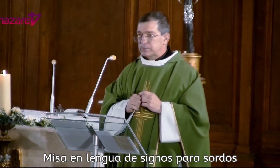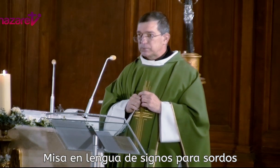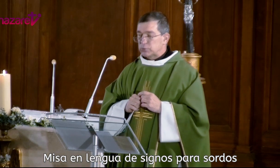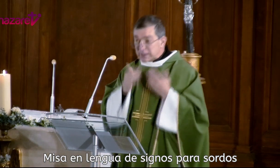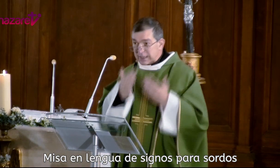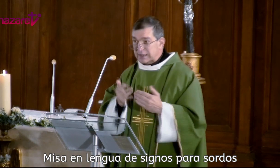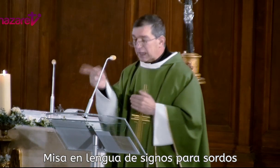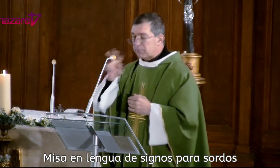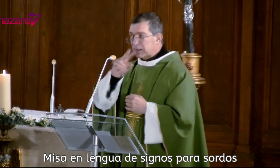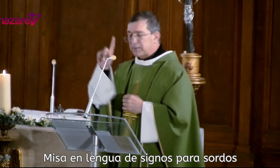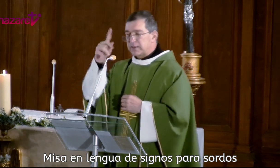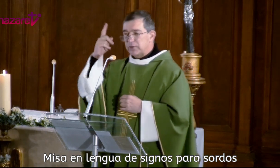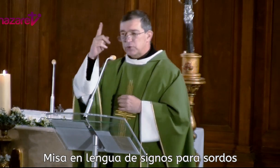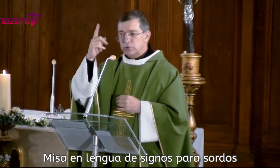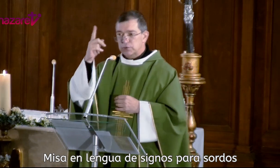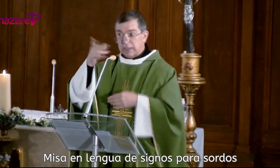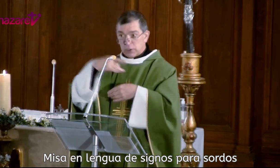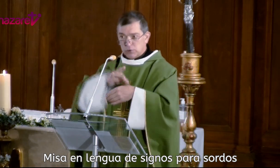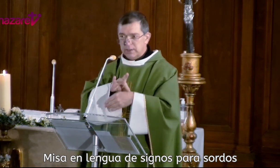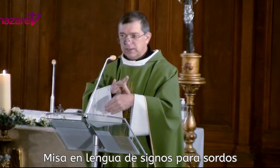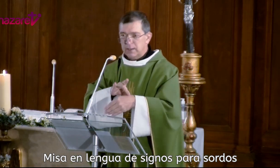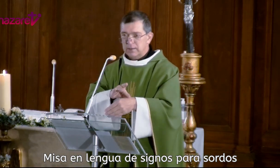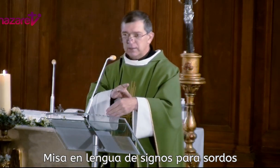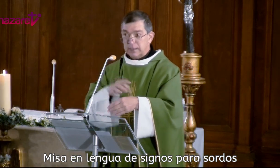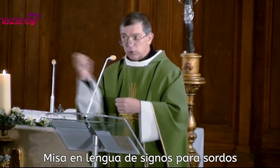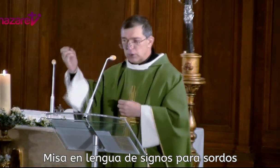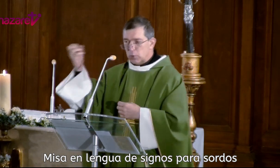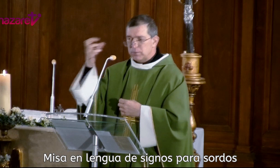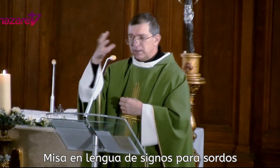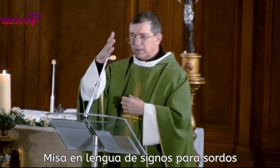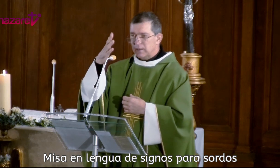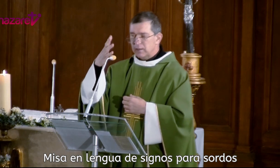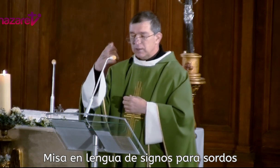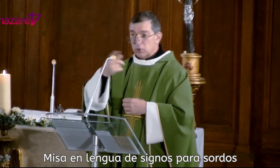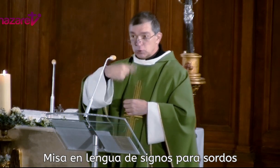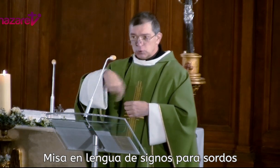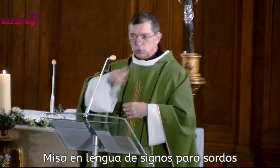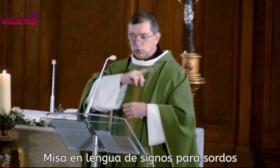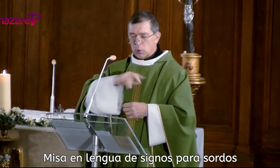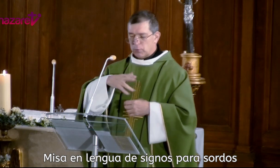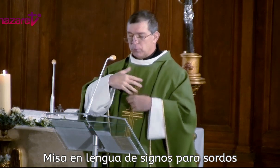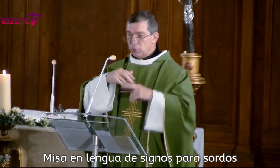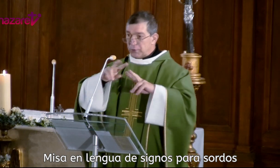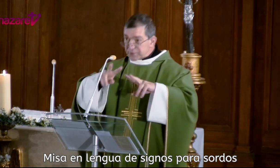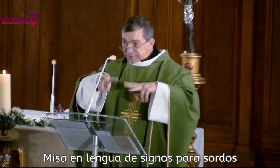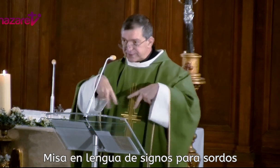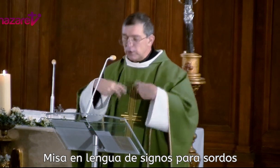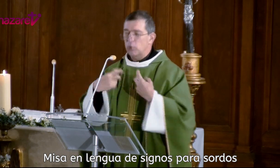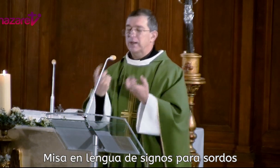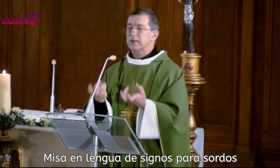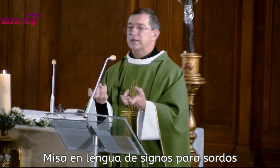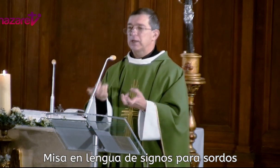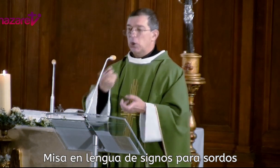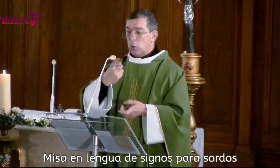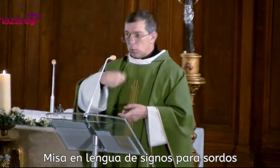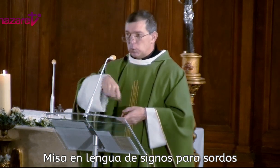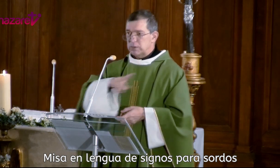Pues gracias a la palabra de Dios que nos guía, que nos ilumina, nosotros podemos renovar nuestra